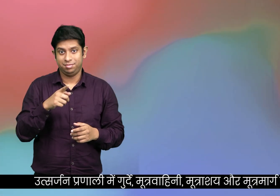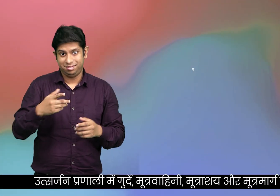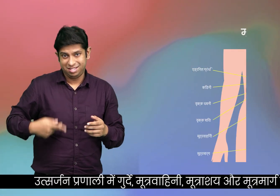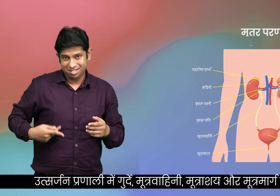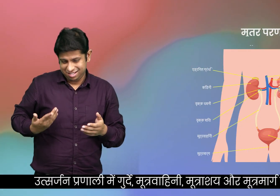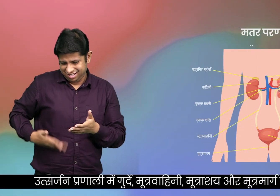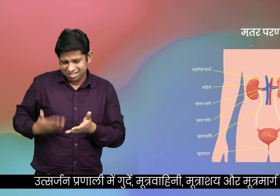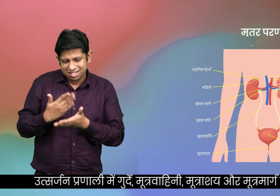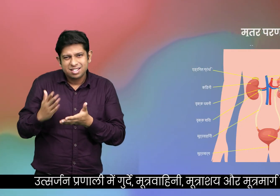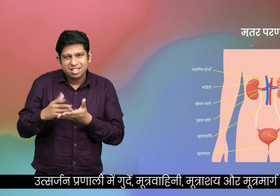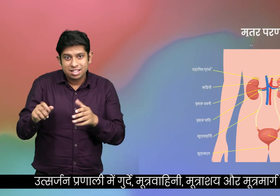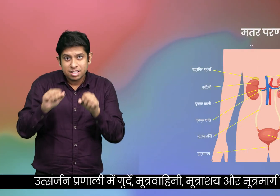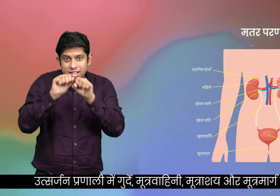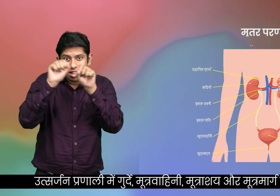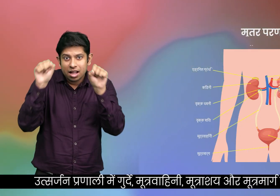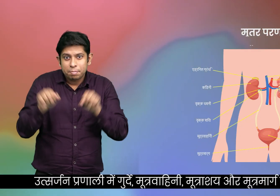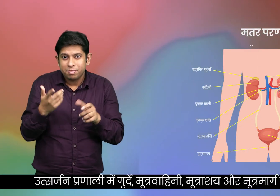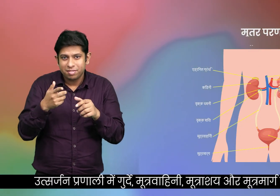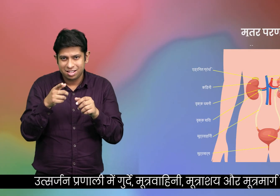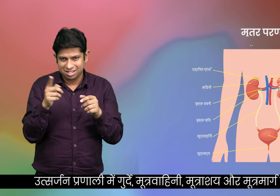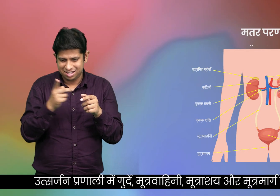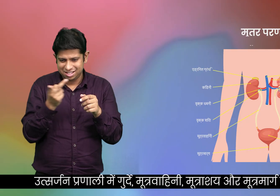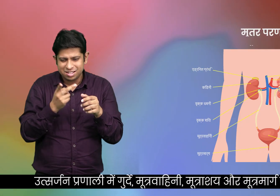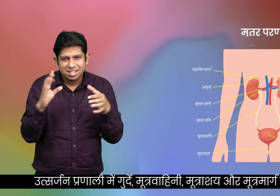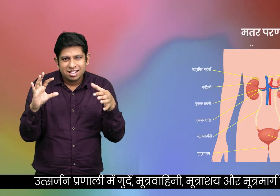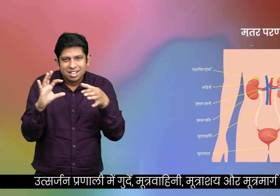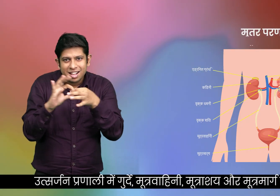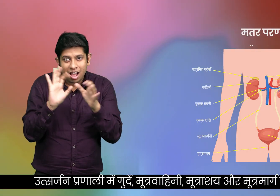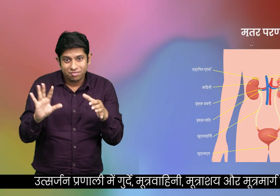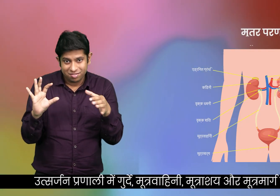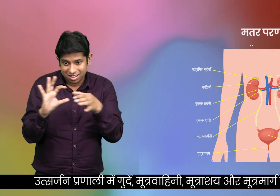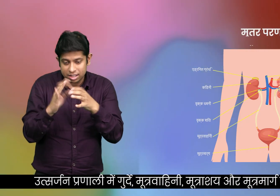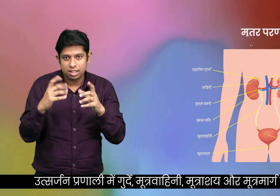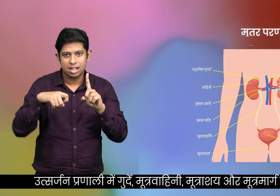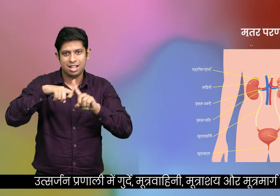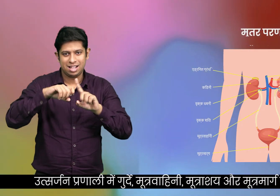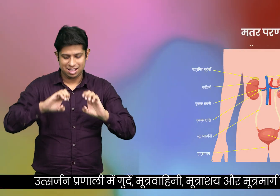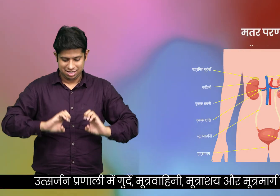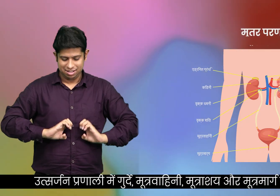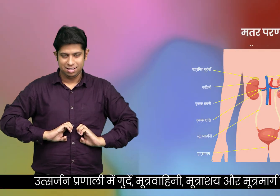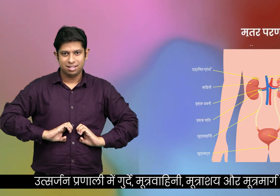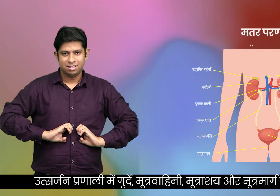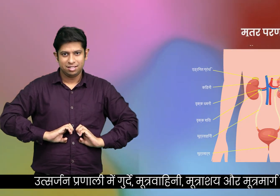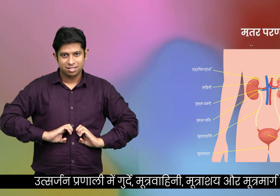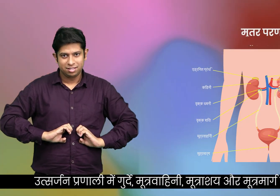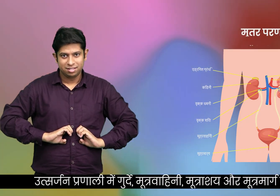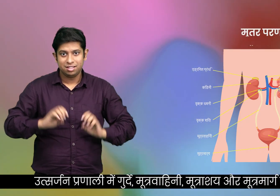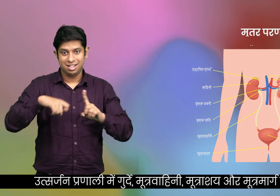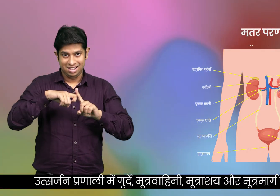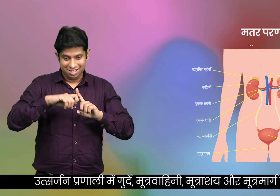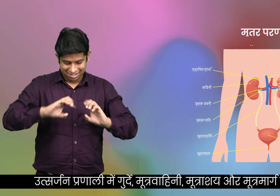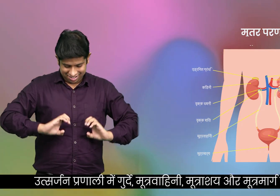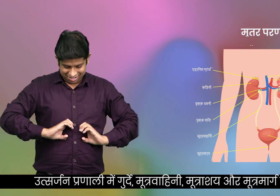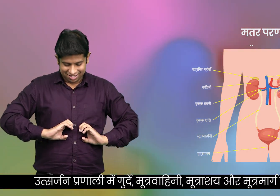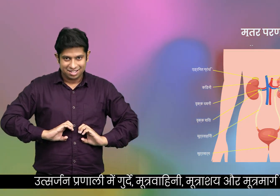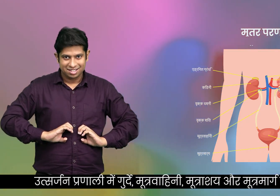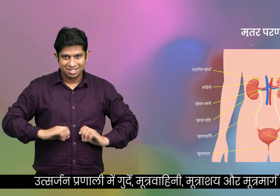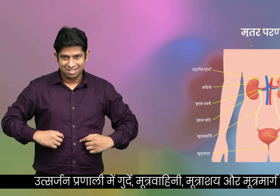उत्सर्जन प्रणाली में गुर्दे, मूत्रवाहिनी, मूत्राशय और मूत्रमार्ग